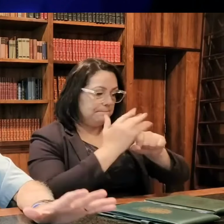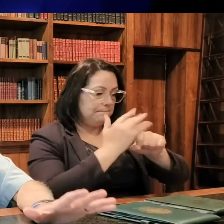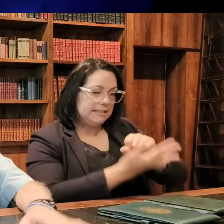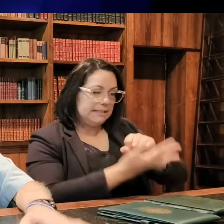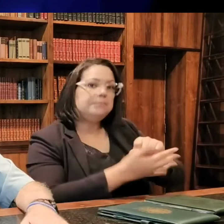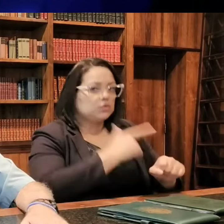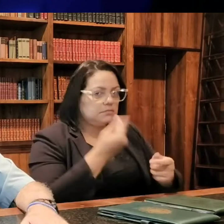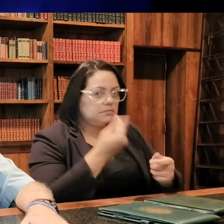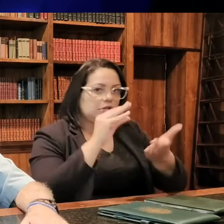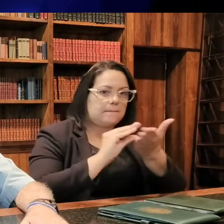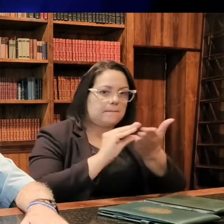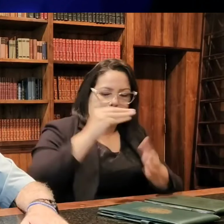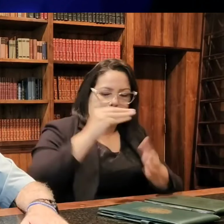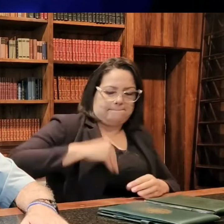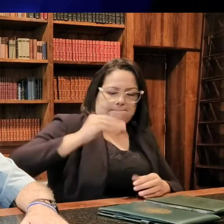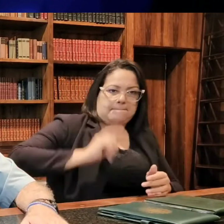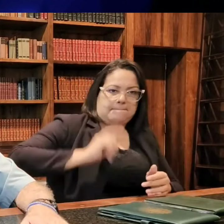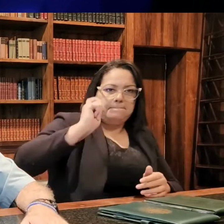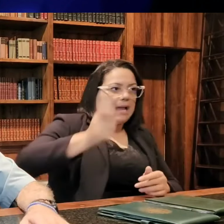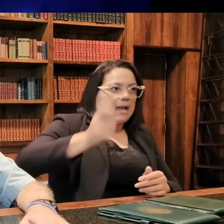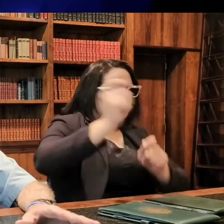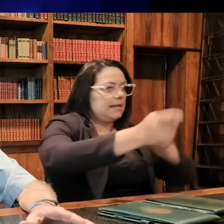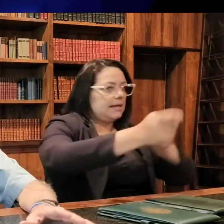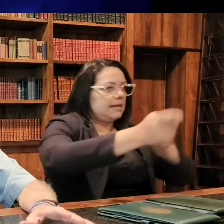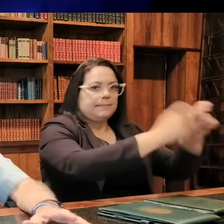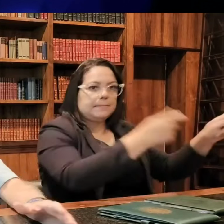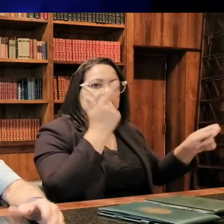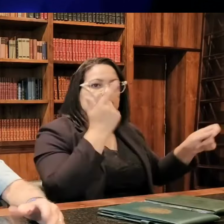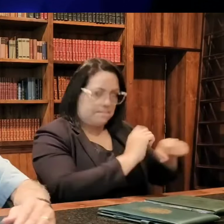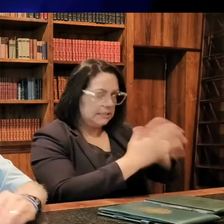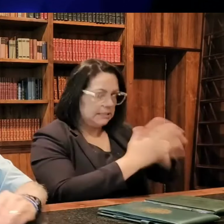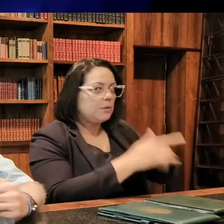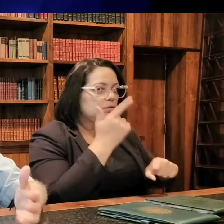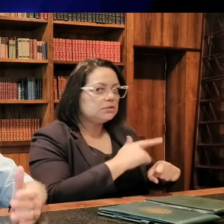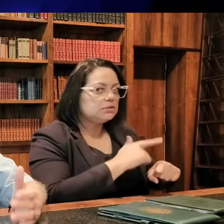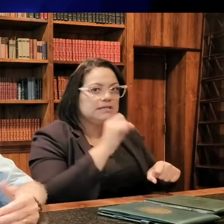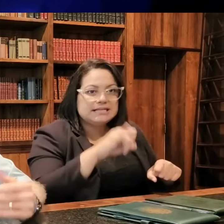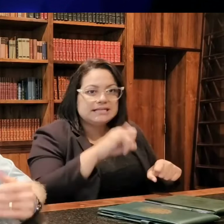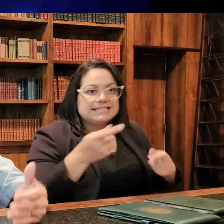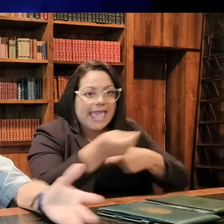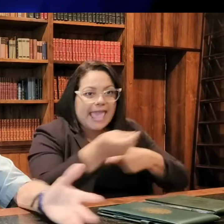Entre outras coisas, apresenta o que fez, né? O que fez,